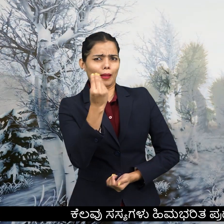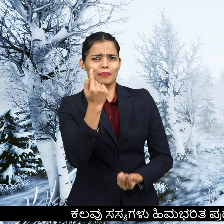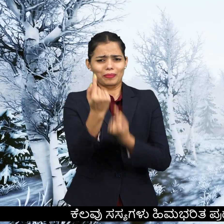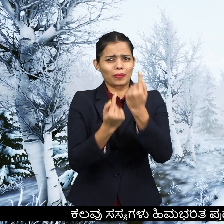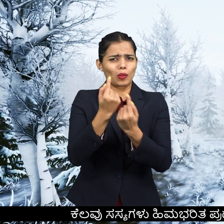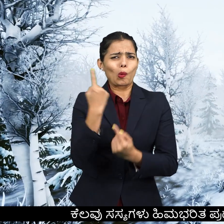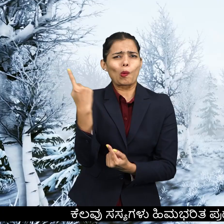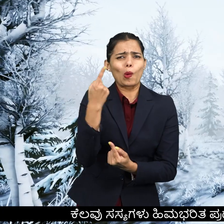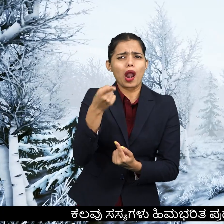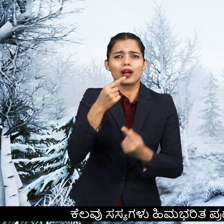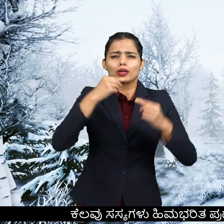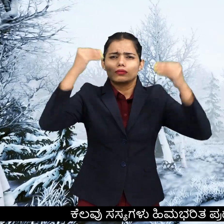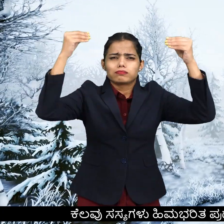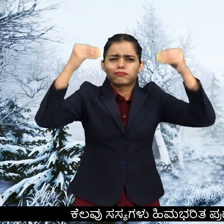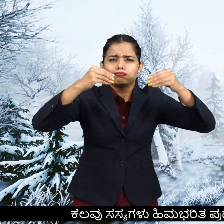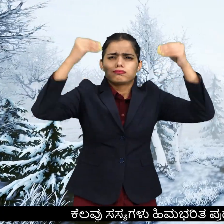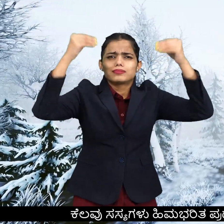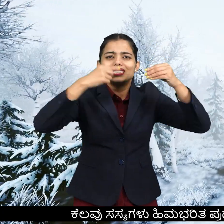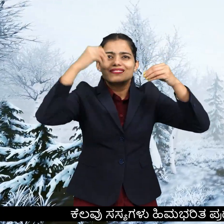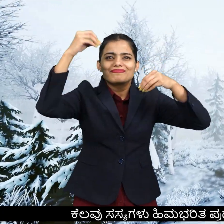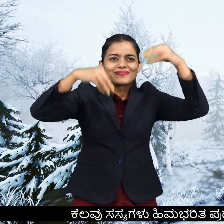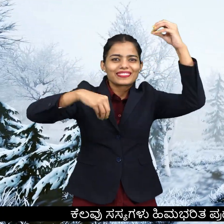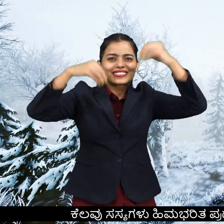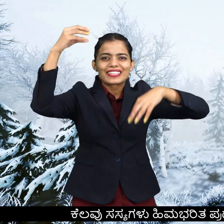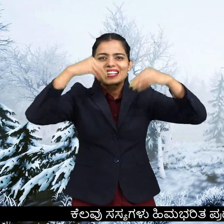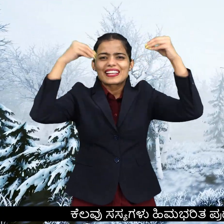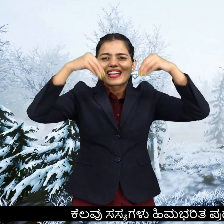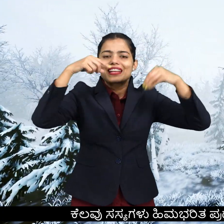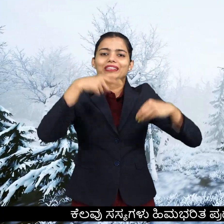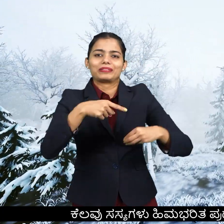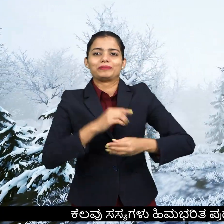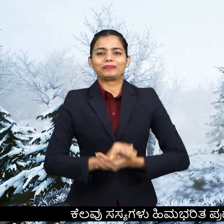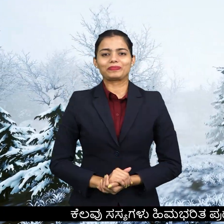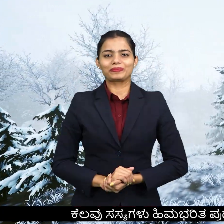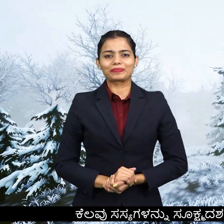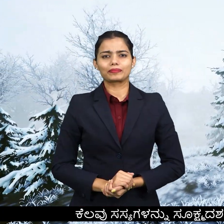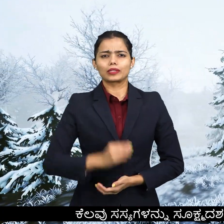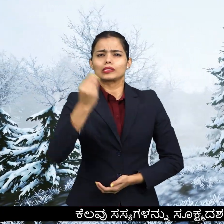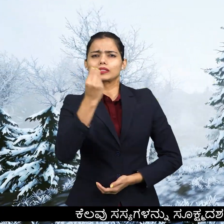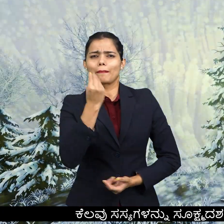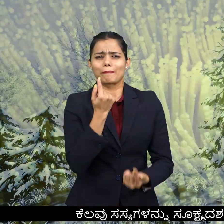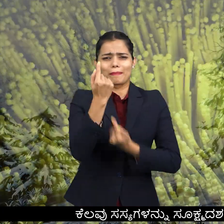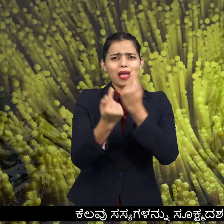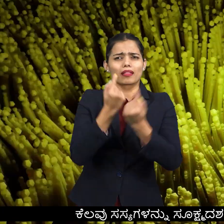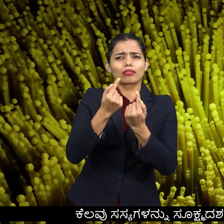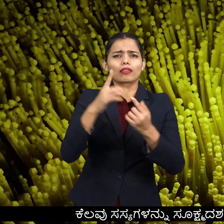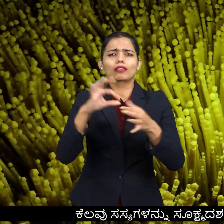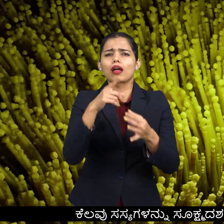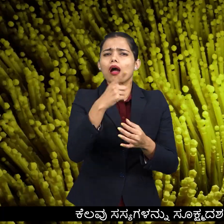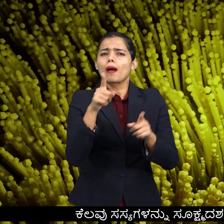ಕೆಲವು ಸಸ್ಯಗಳು ಹಿಮಭರಿತ ಪ್ರದೇಶಗಳಲ್ಲಿ ಮಾತ್ರ ಕಂಡುಬರುತ್ತವೆ. ಕೆಲವು ಸಸ್ಯಗಳನ್ನು